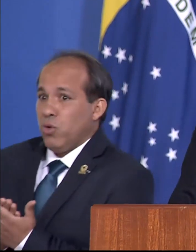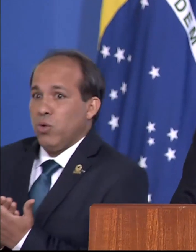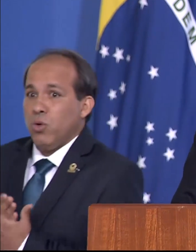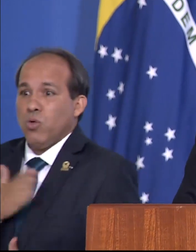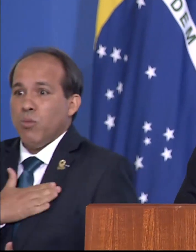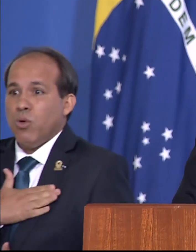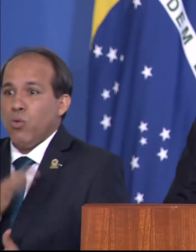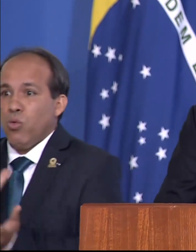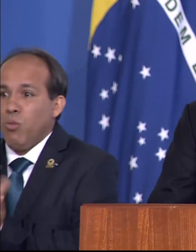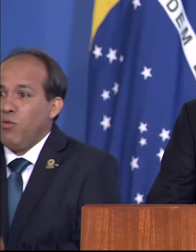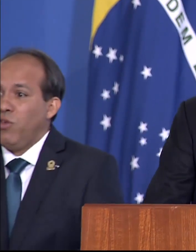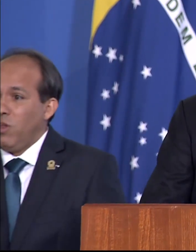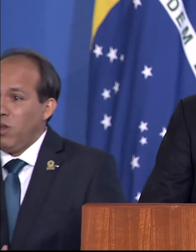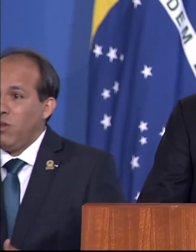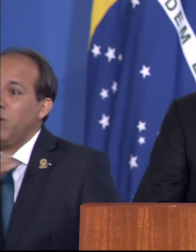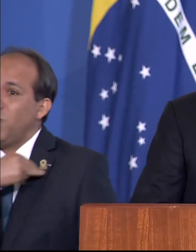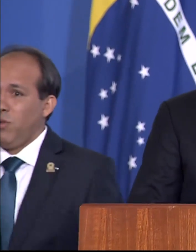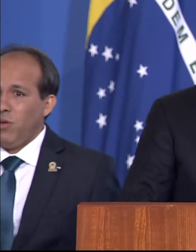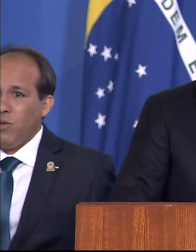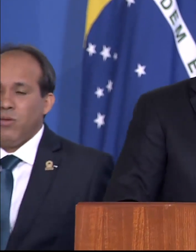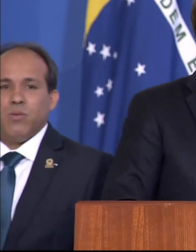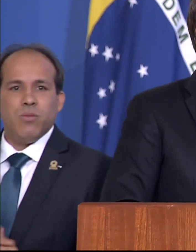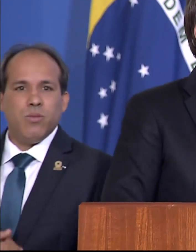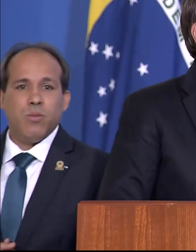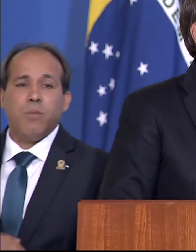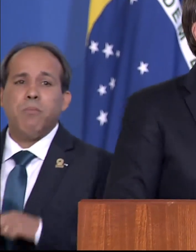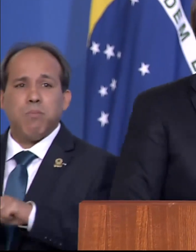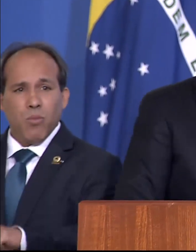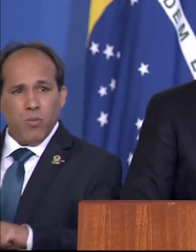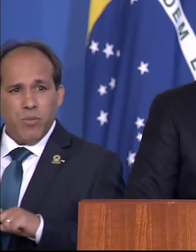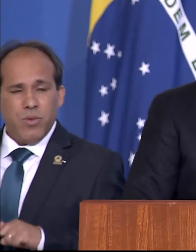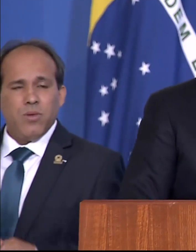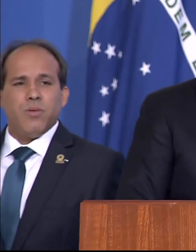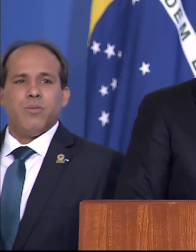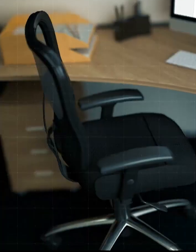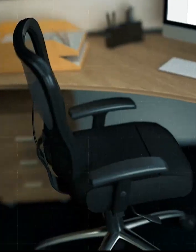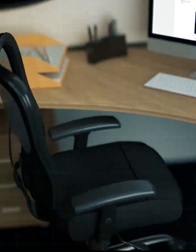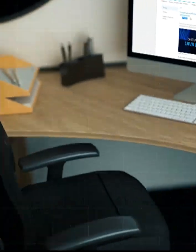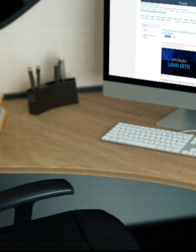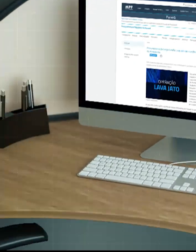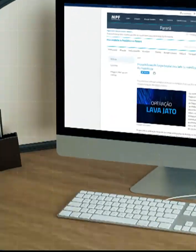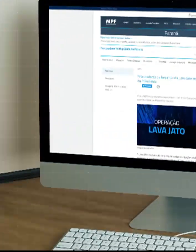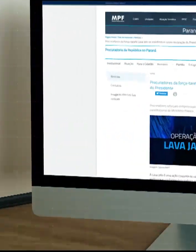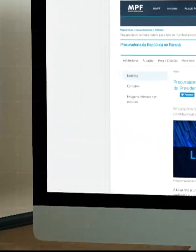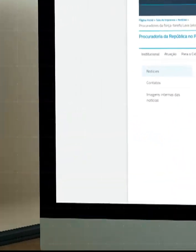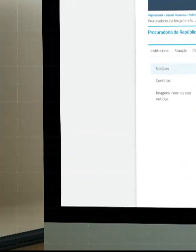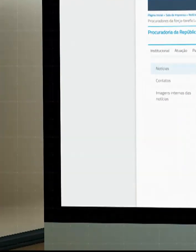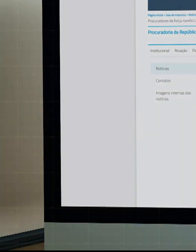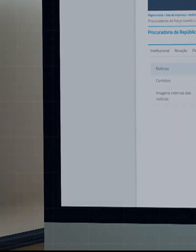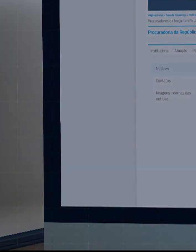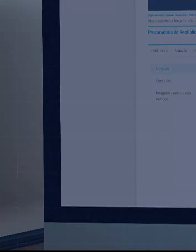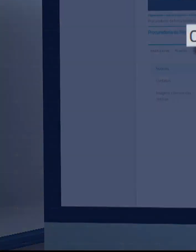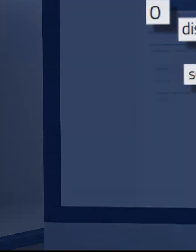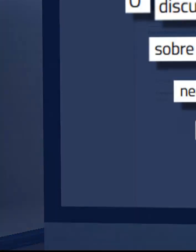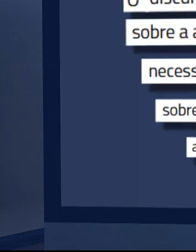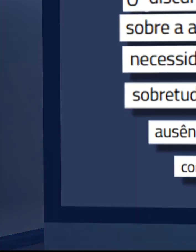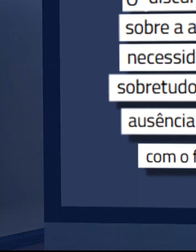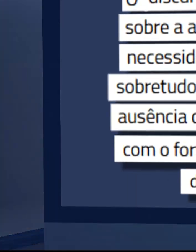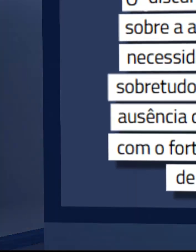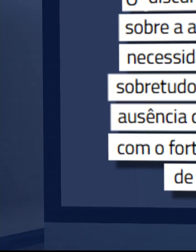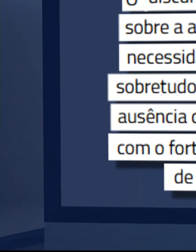Bolsonaro afirmou ter acabado com a Lava Jato por não existir mais corrupção no governo. Os promotores disseram que o discurso